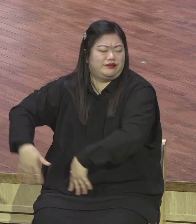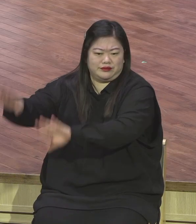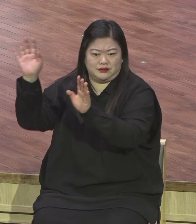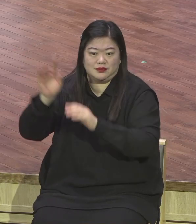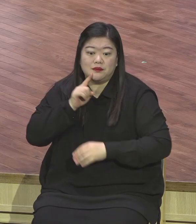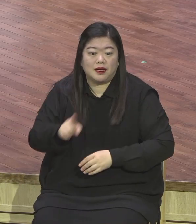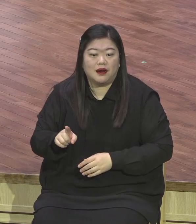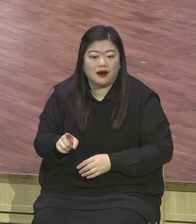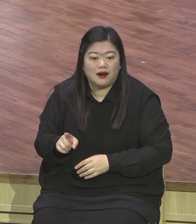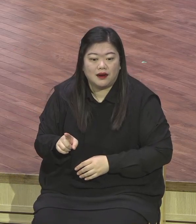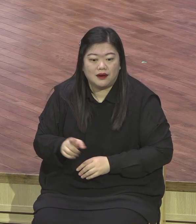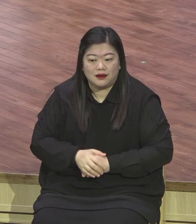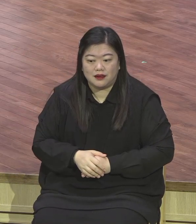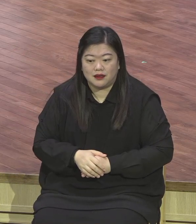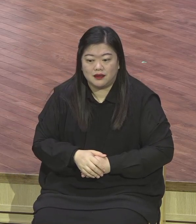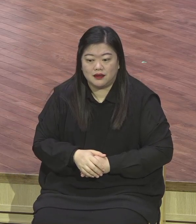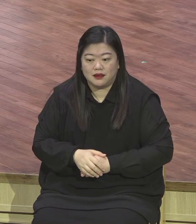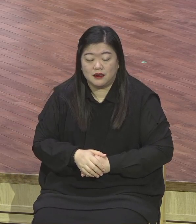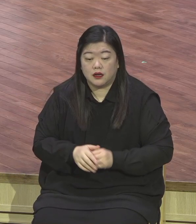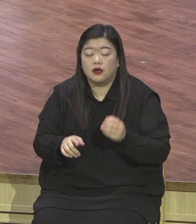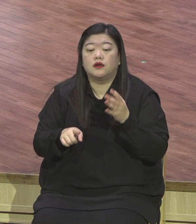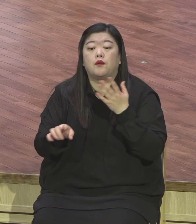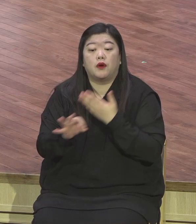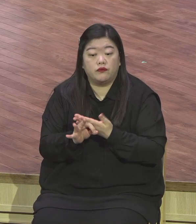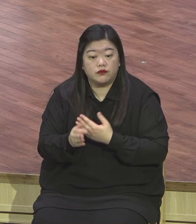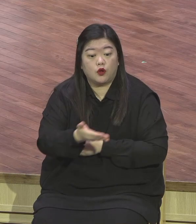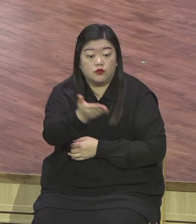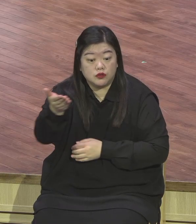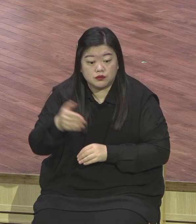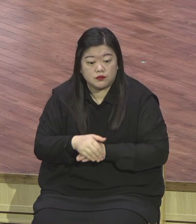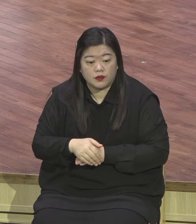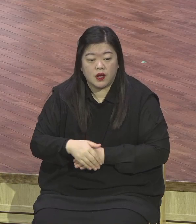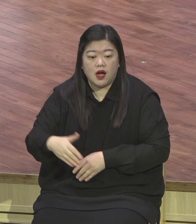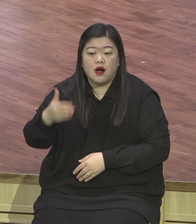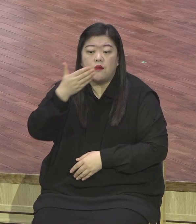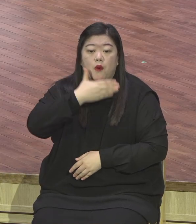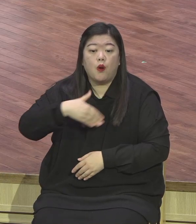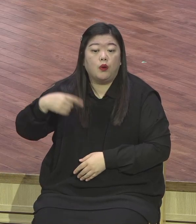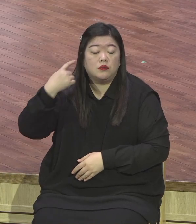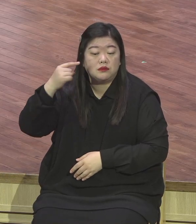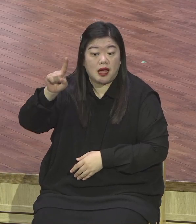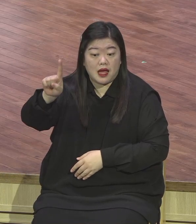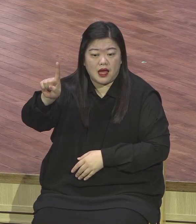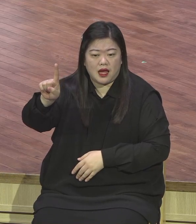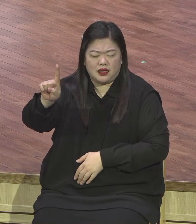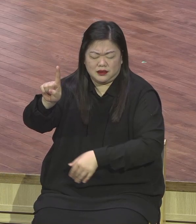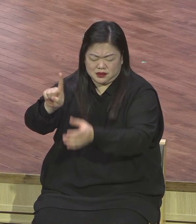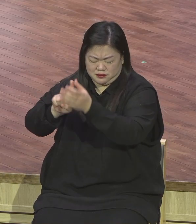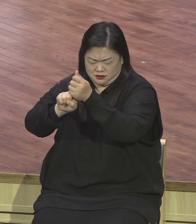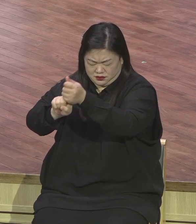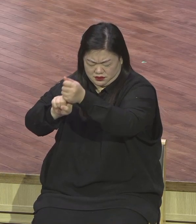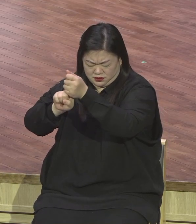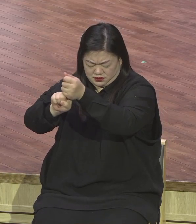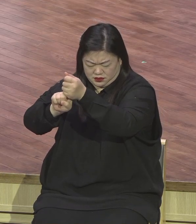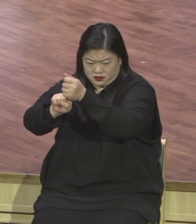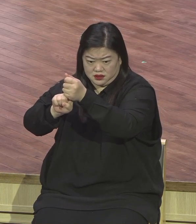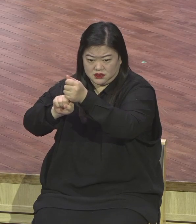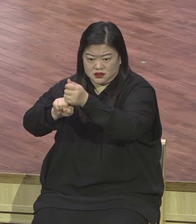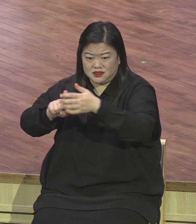오직 복음만 붙잡고 나머지 서로 온전히 다 흘러보내셔 바랍니다 그냥 흘러보내요